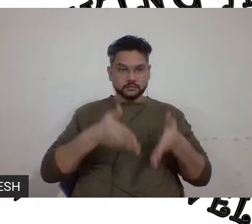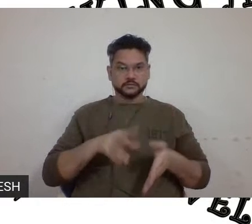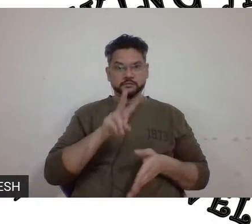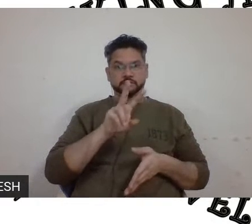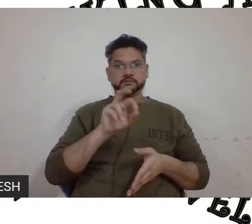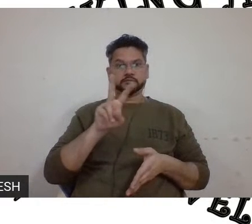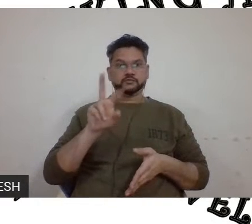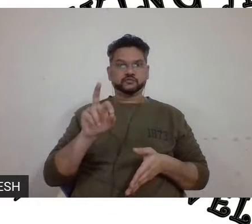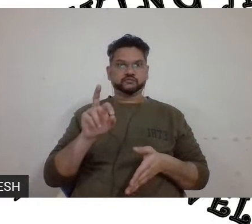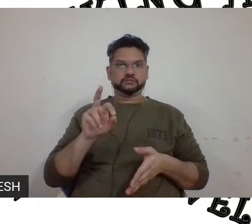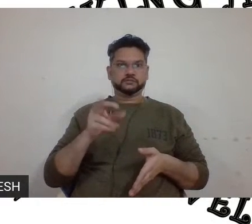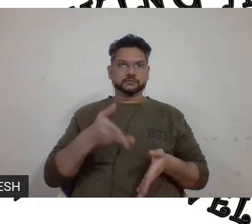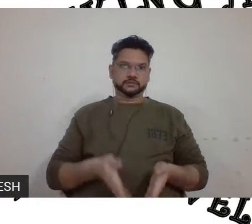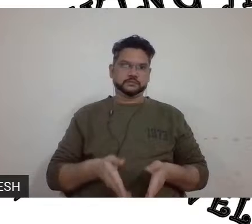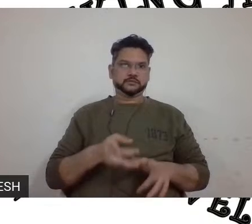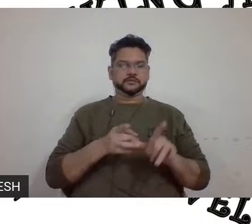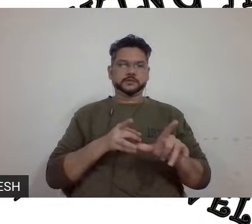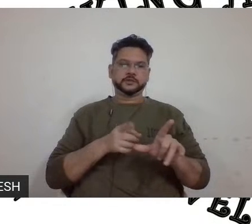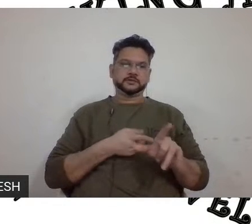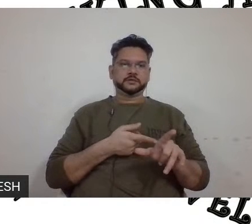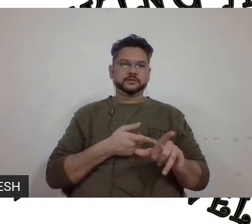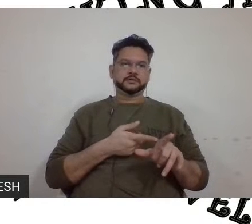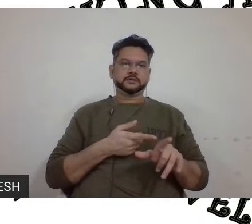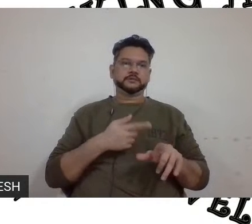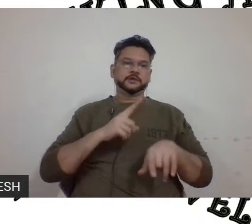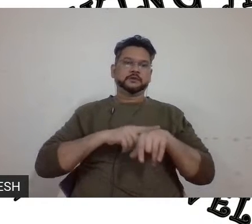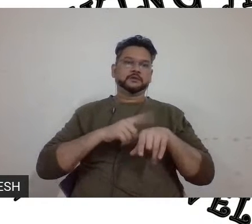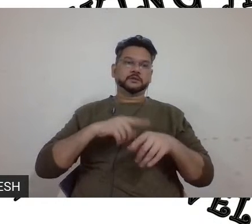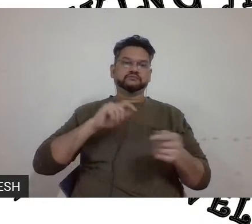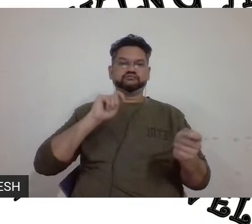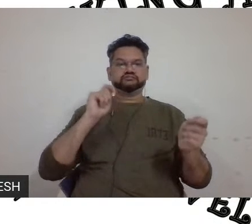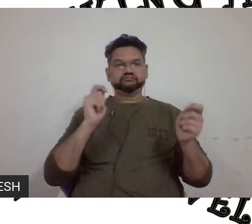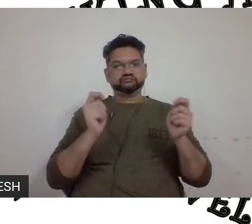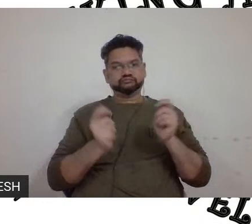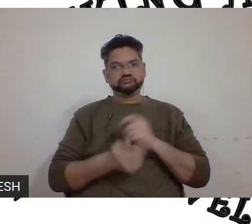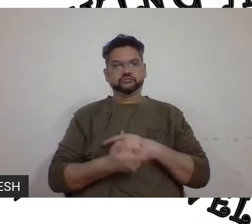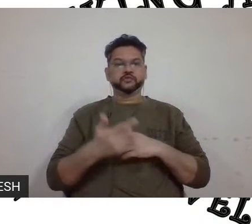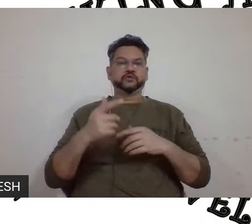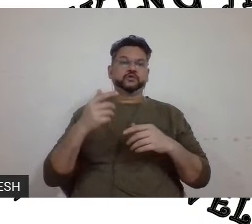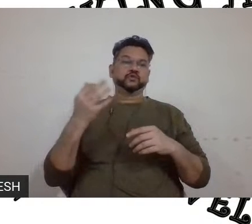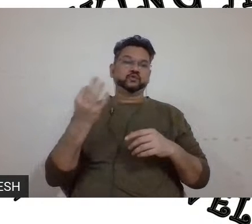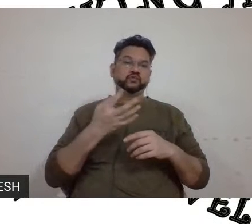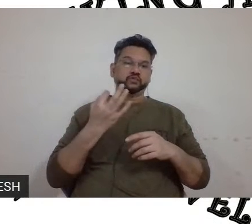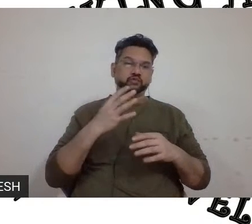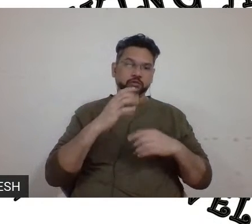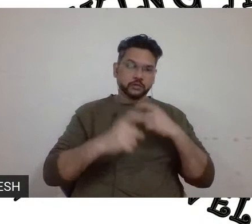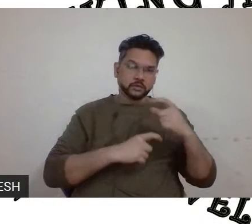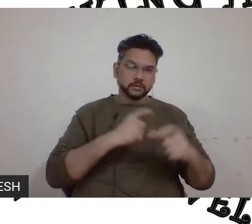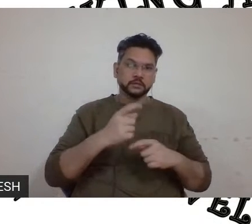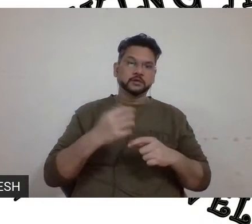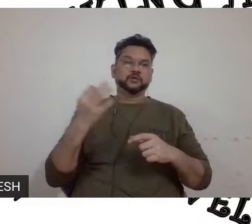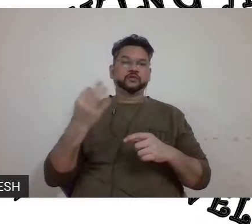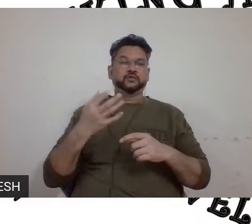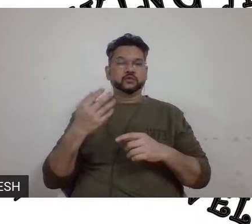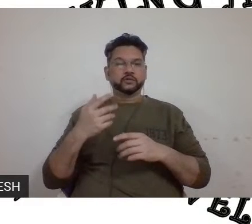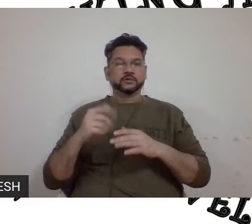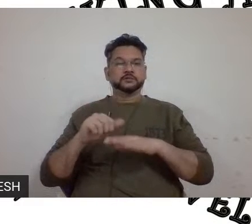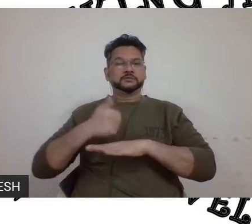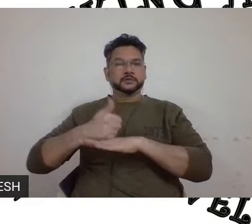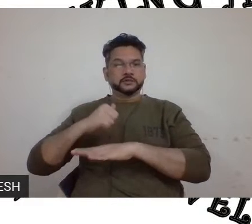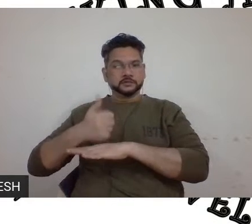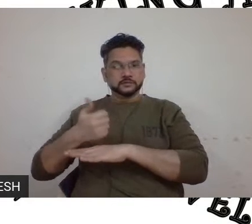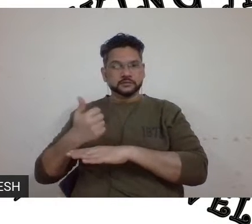बहुत सारी न्यू न्यू एराज हैं, स्टार्टअप्स आ गए हैं, नए नए इवेंट्स हो रहे हैं आपके, जिसके